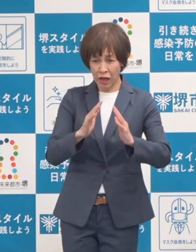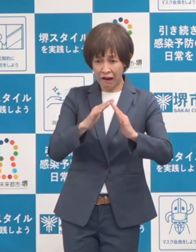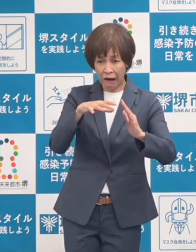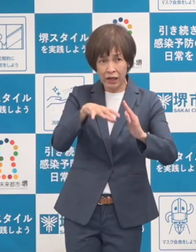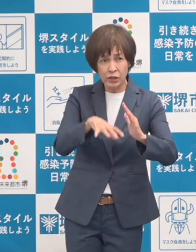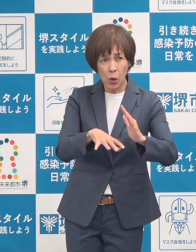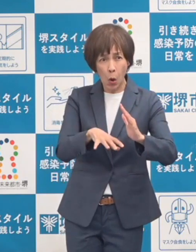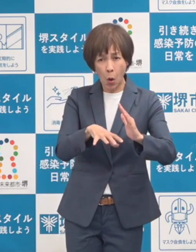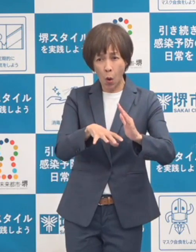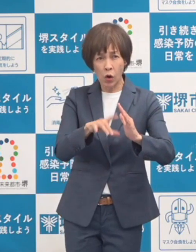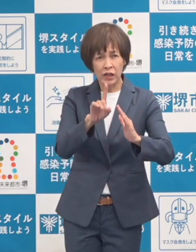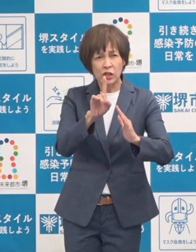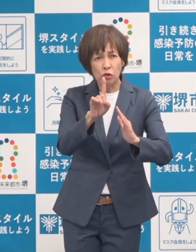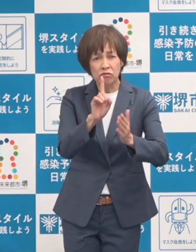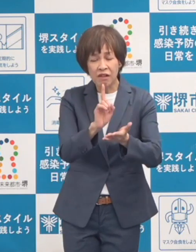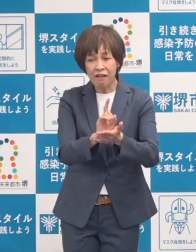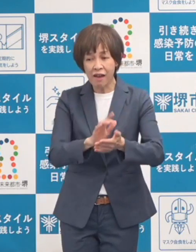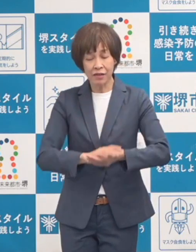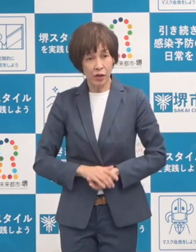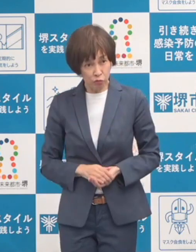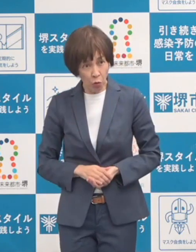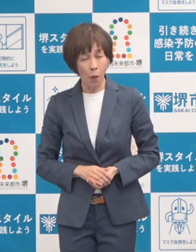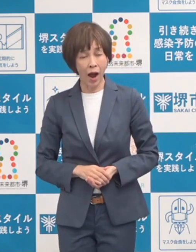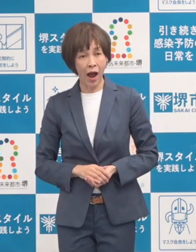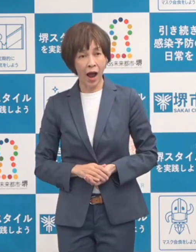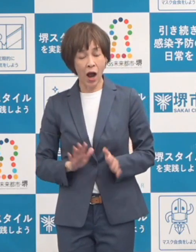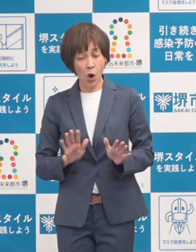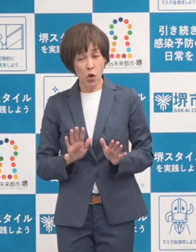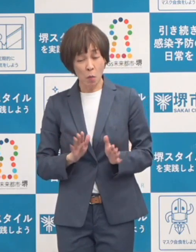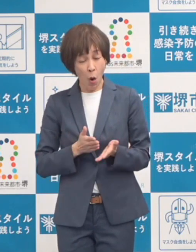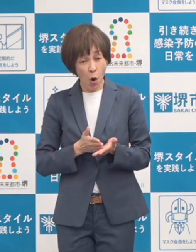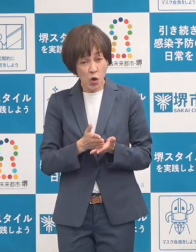幼児用に新たに設置されるものなのか、それとも既存